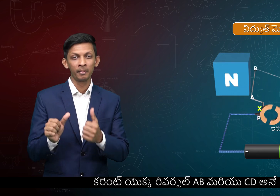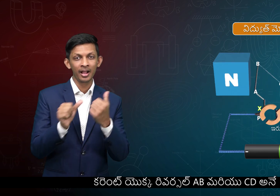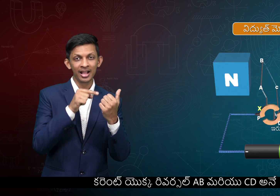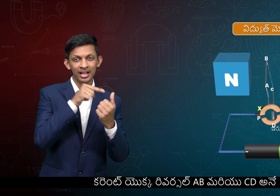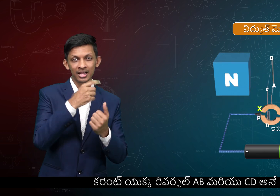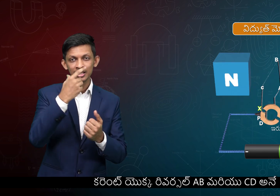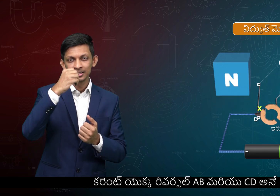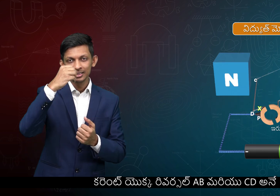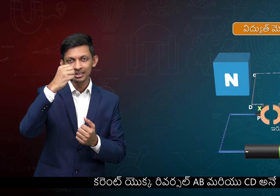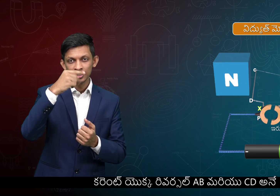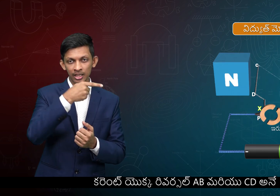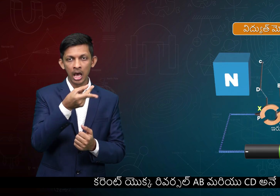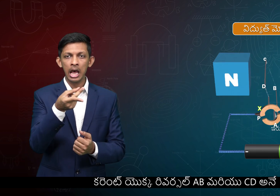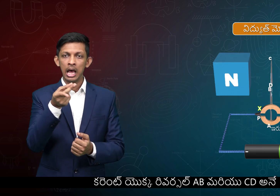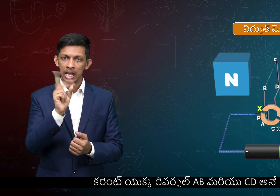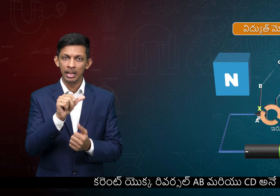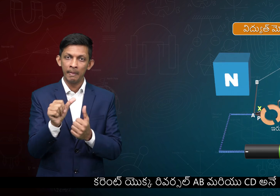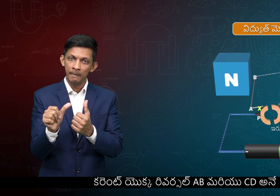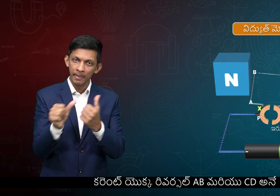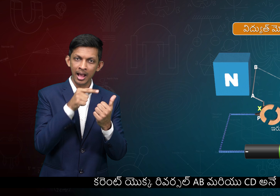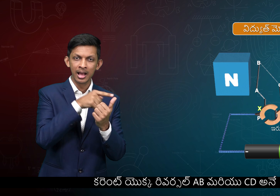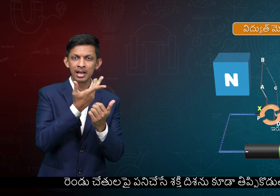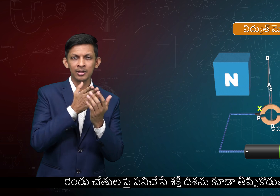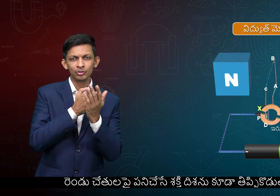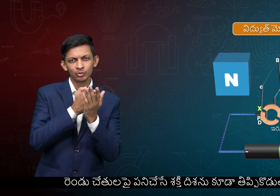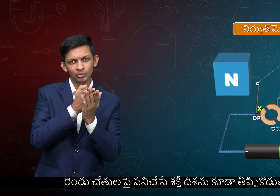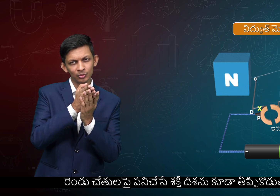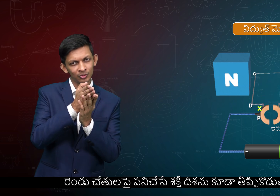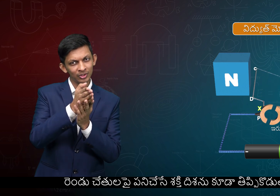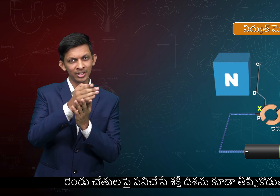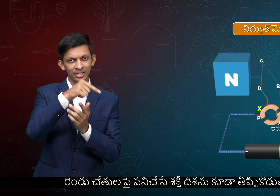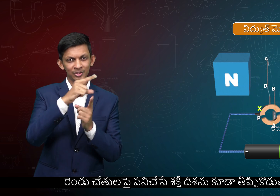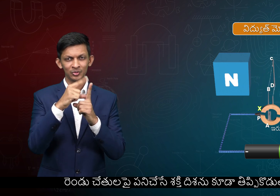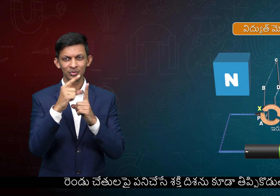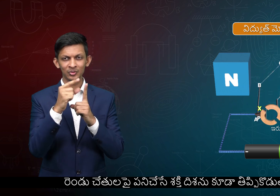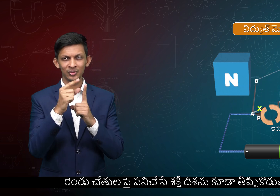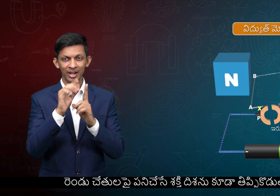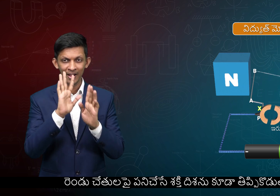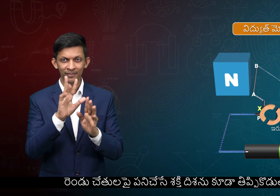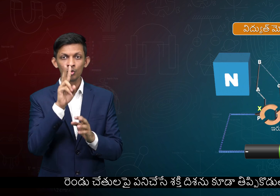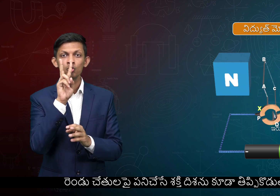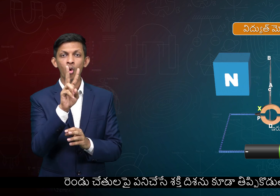కరెంట్ యొక్క రివర్సల్ AB మరియు CD అనే 2 చేతులపై పనిచేసే శక్తి దిశను కూడా